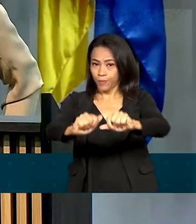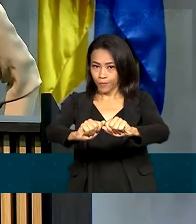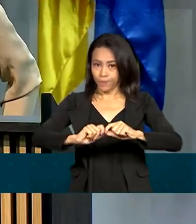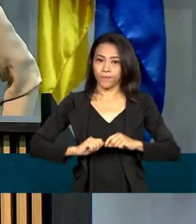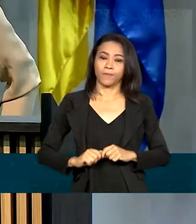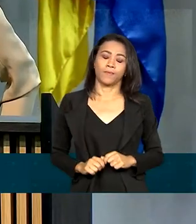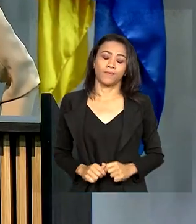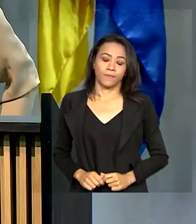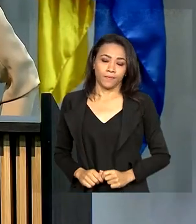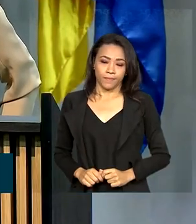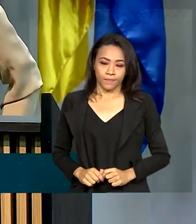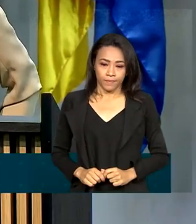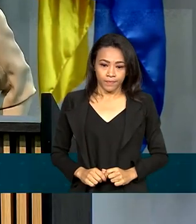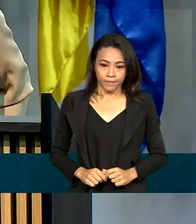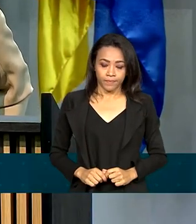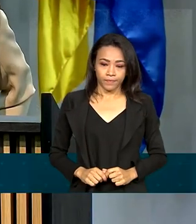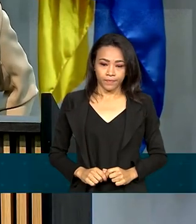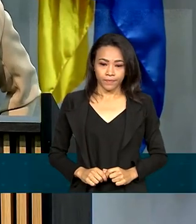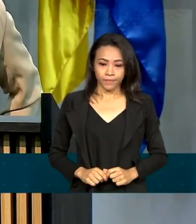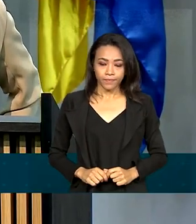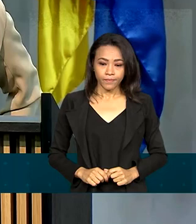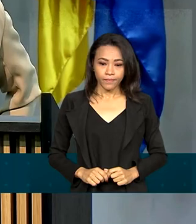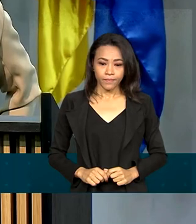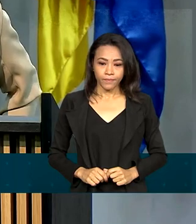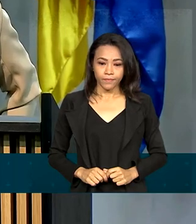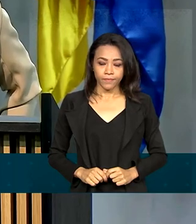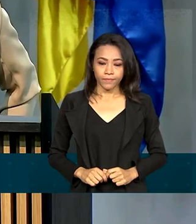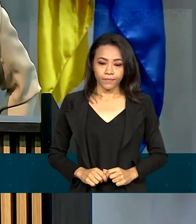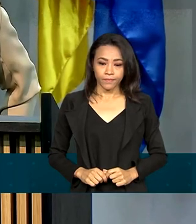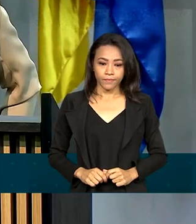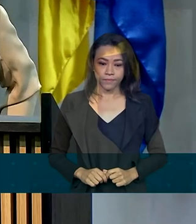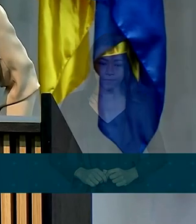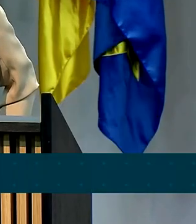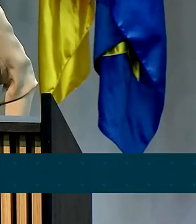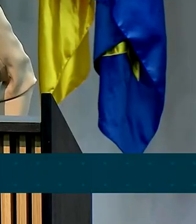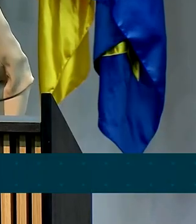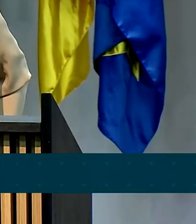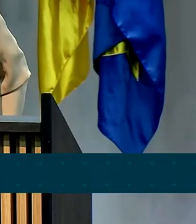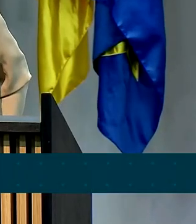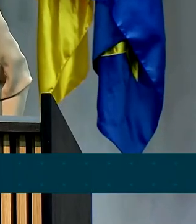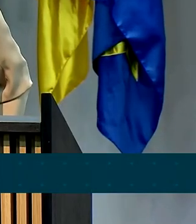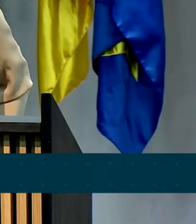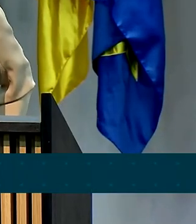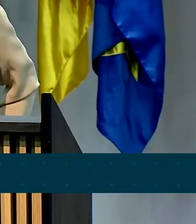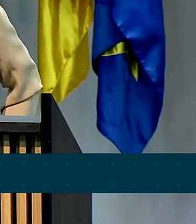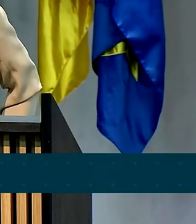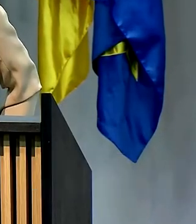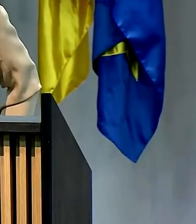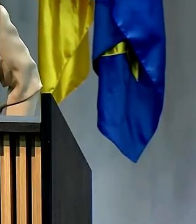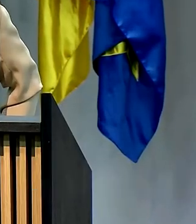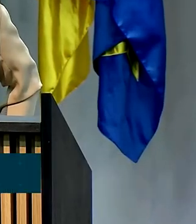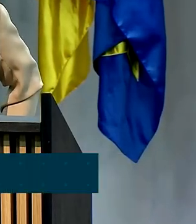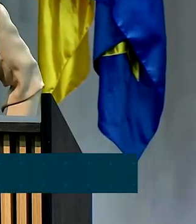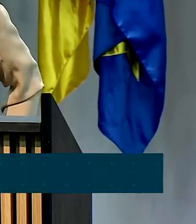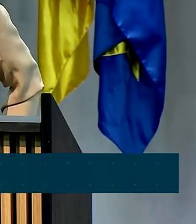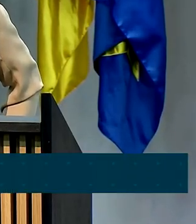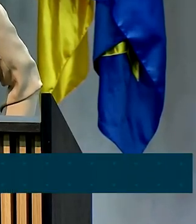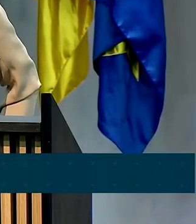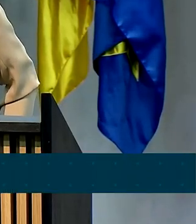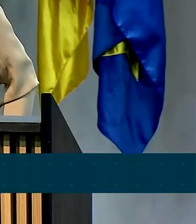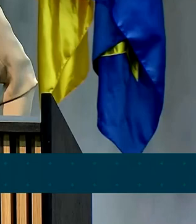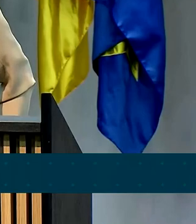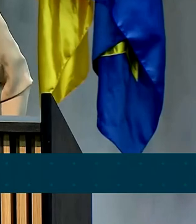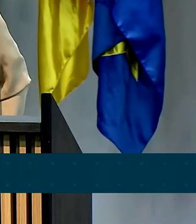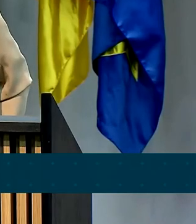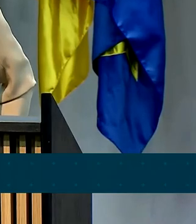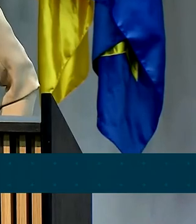revolução no esporte, uma revolução do esporte na educação, uma revolução do esporte na saúde, na assistência social,